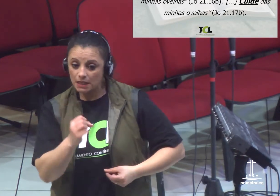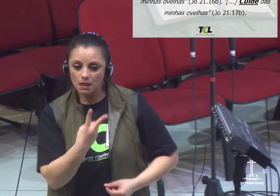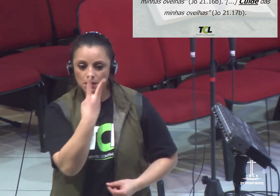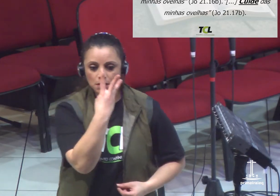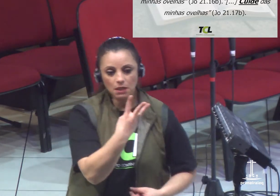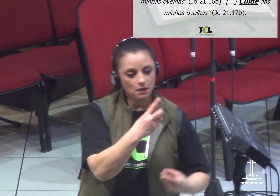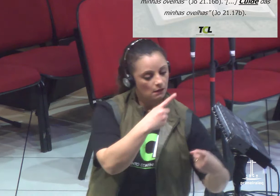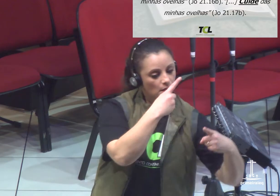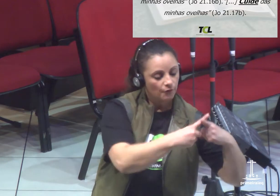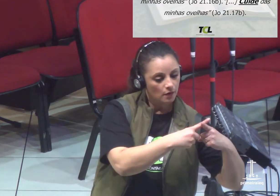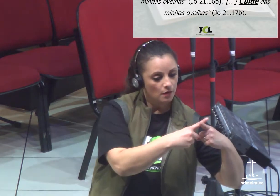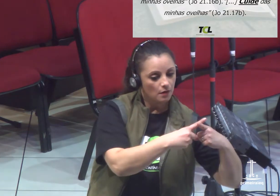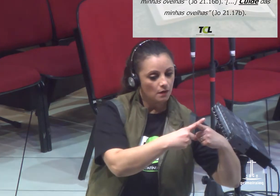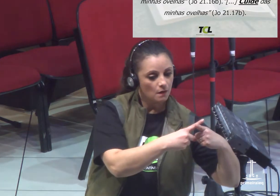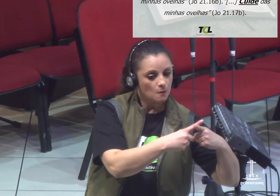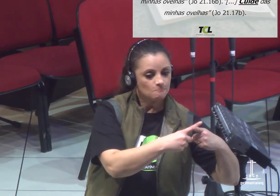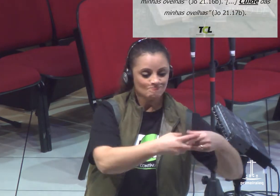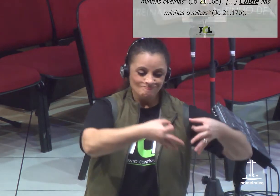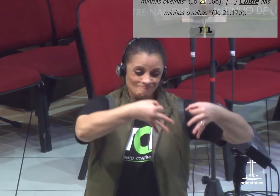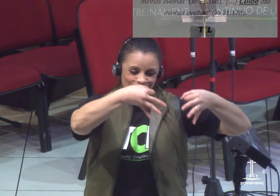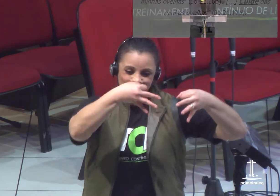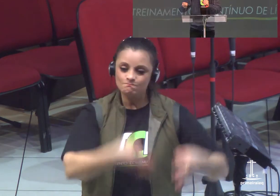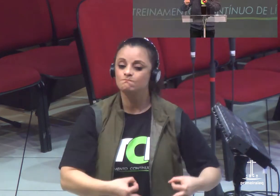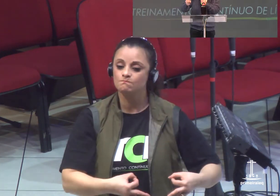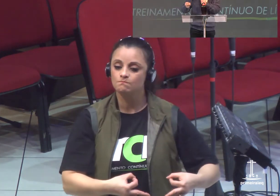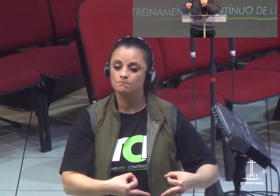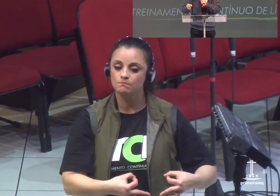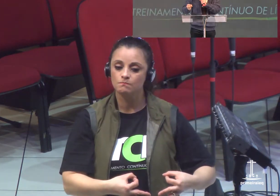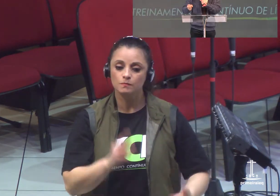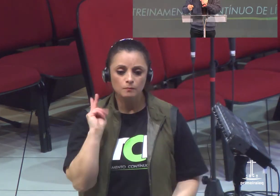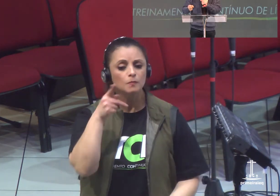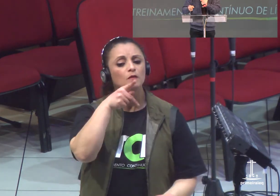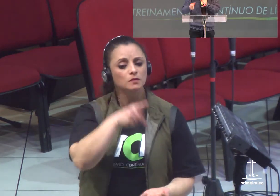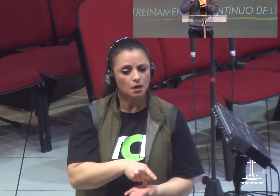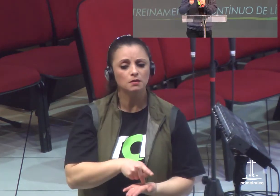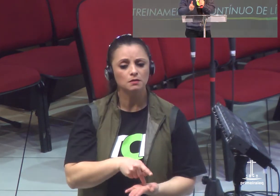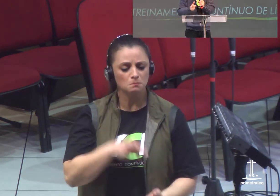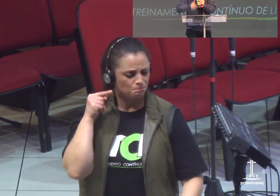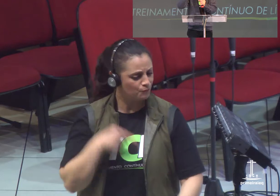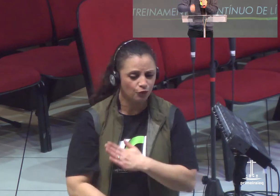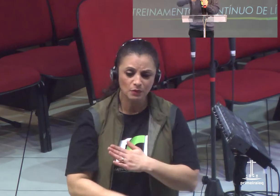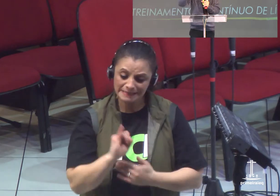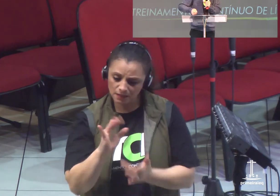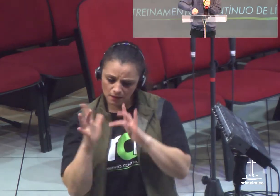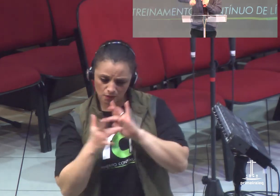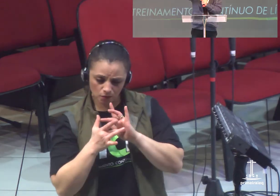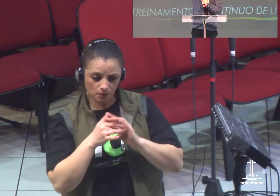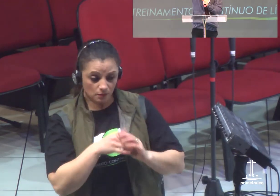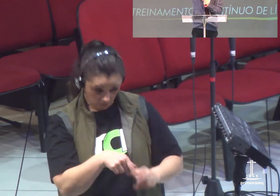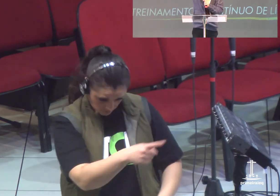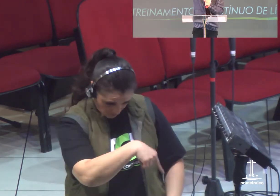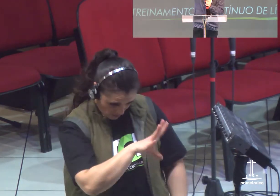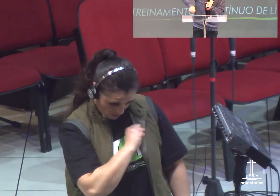dizer também sem sombra de dúvida. Isso é intenso. Quando Jesus está repetindo, cuide dos